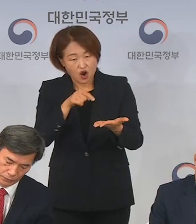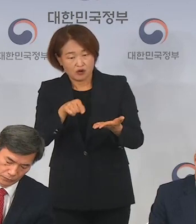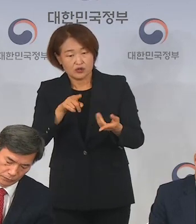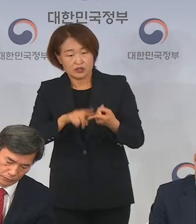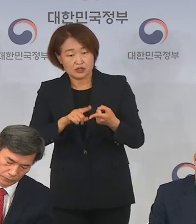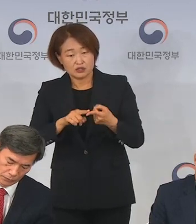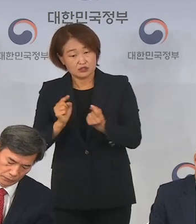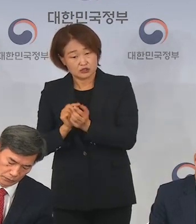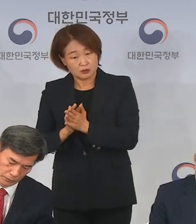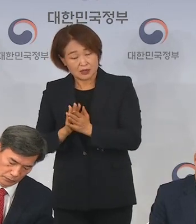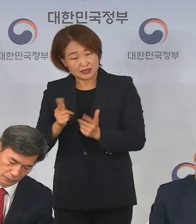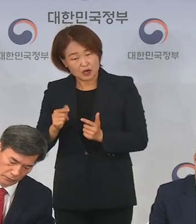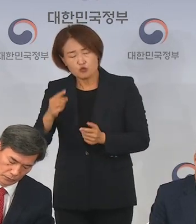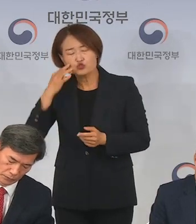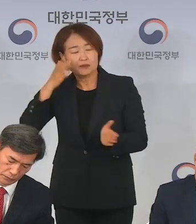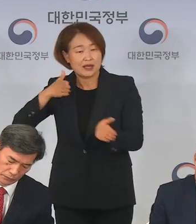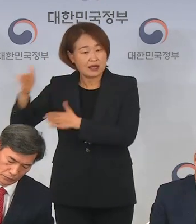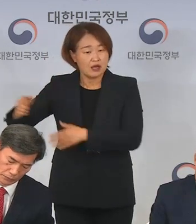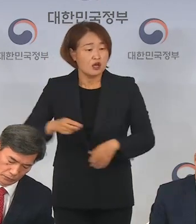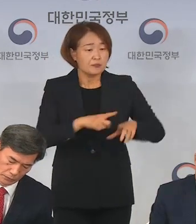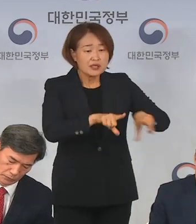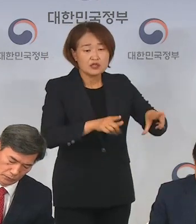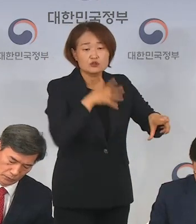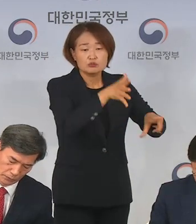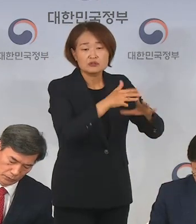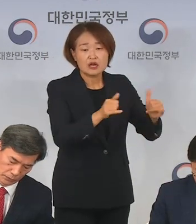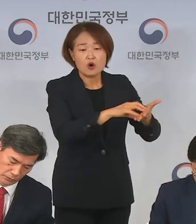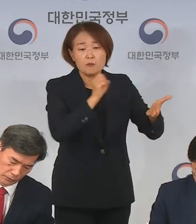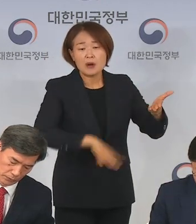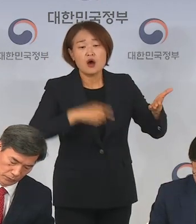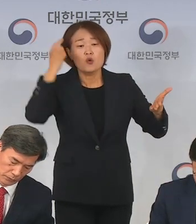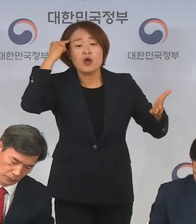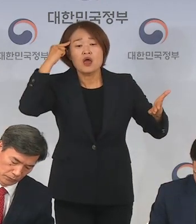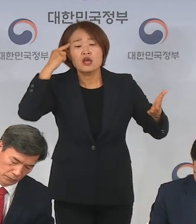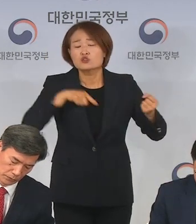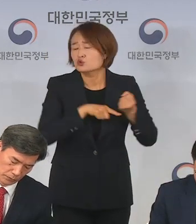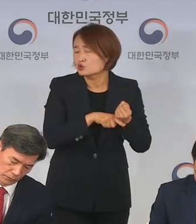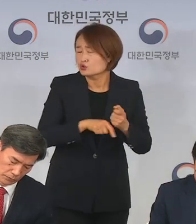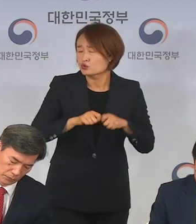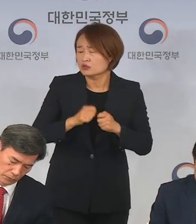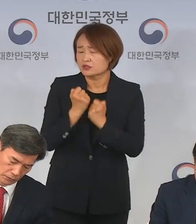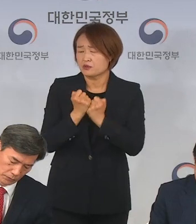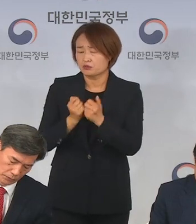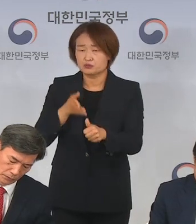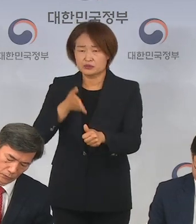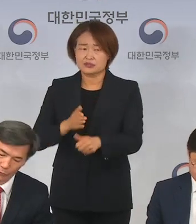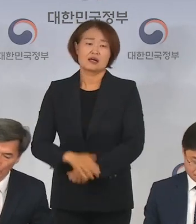빠졌다고 발표가 된 것 같은데 왜 빠졌는지 구체적으로 설명 좀 부탁드리겠습니다.